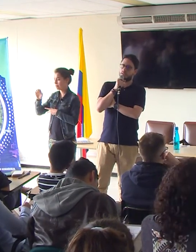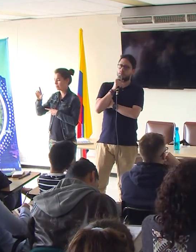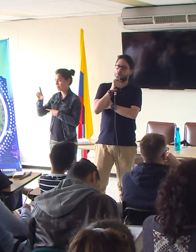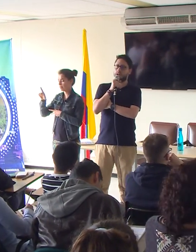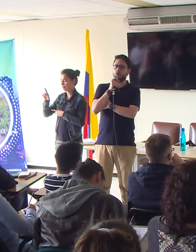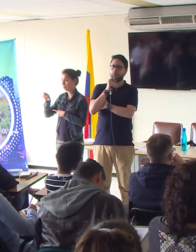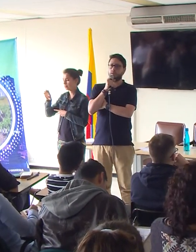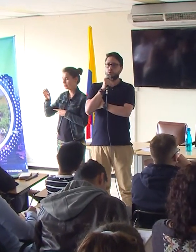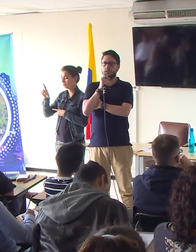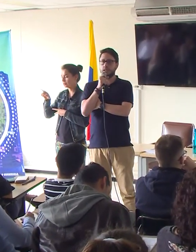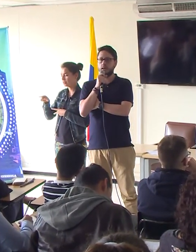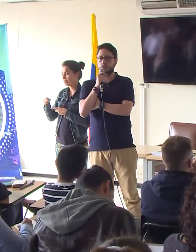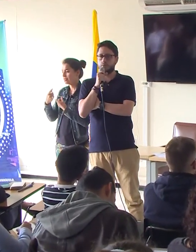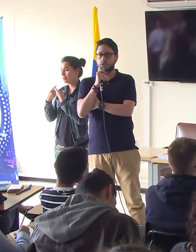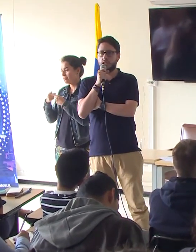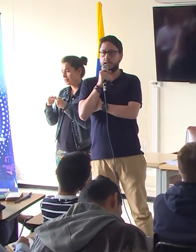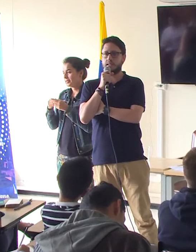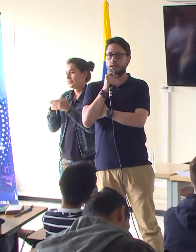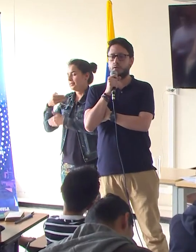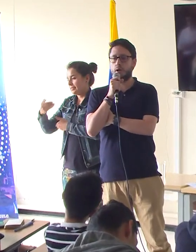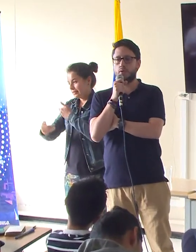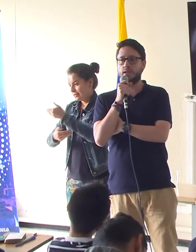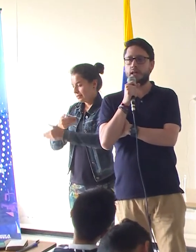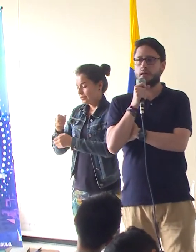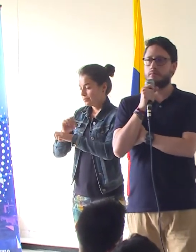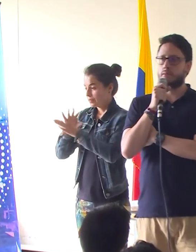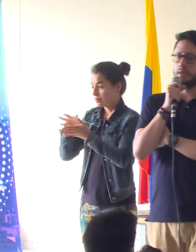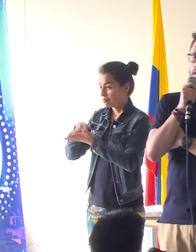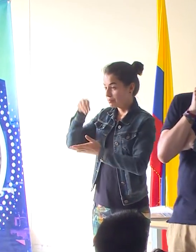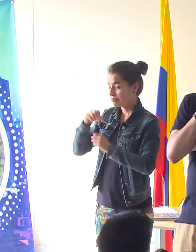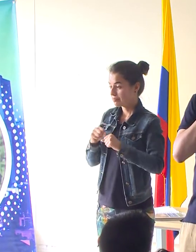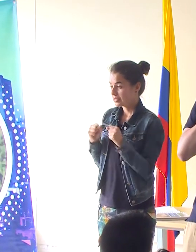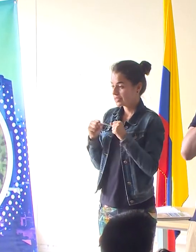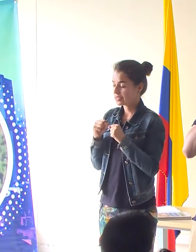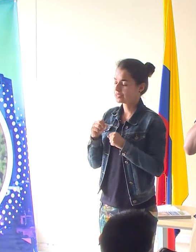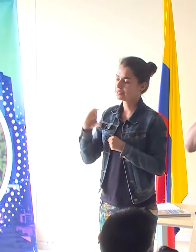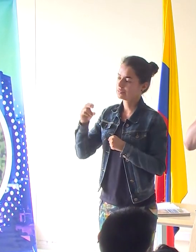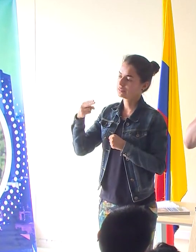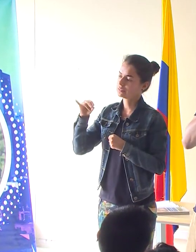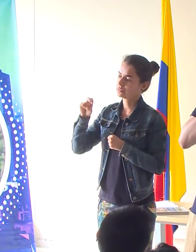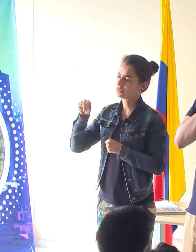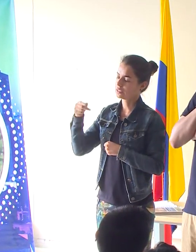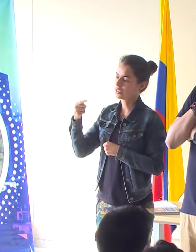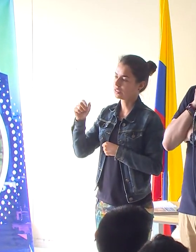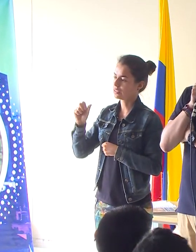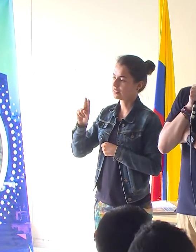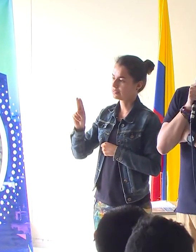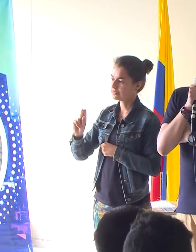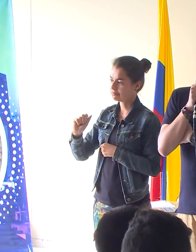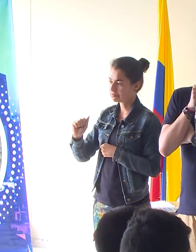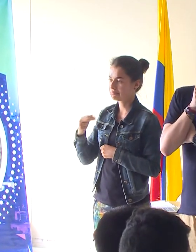estamos galopando hacia hecho sin gas a no aguantar guerrero no a aguantar